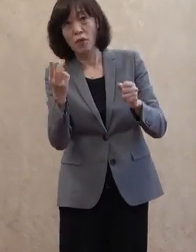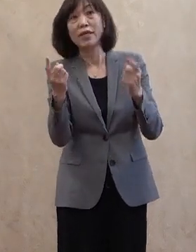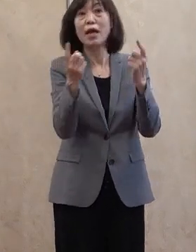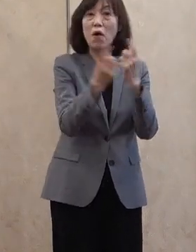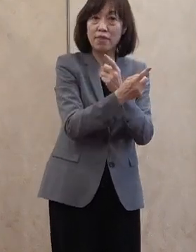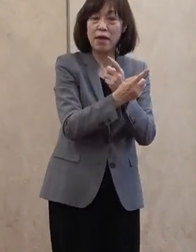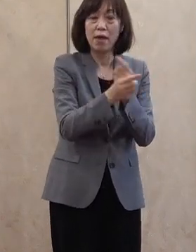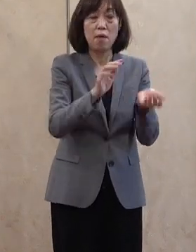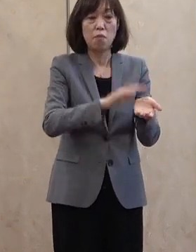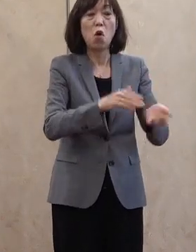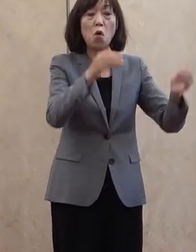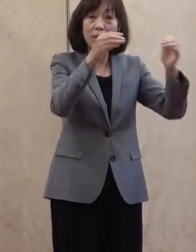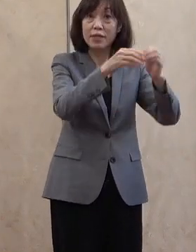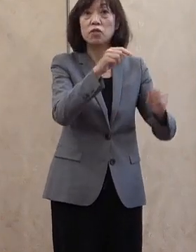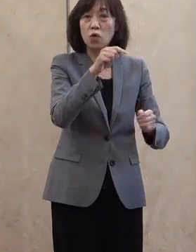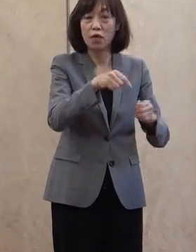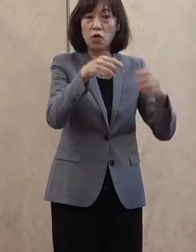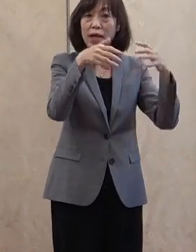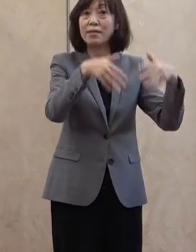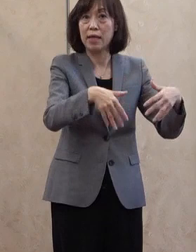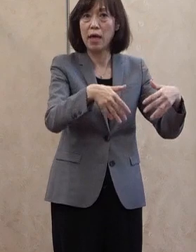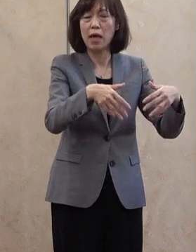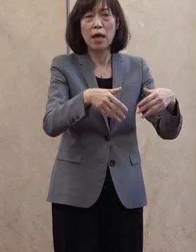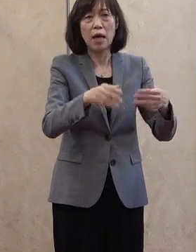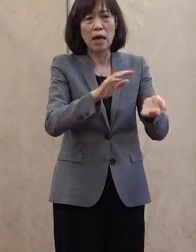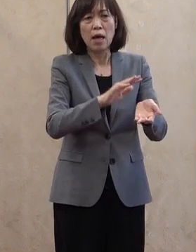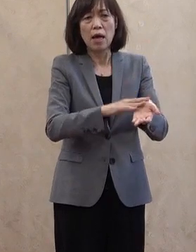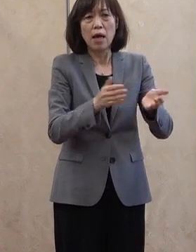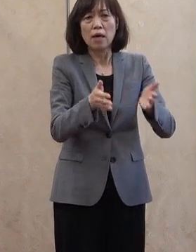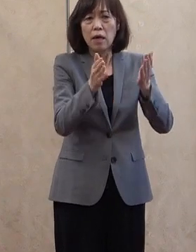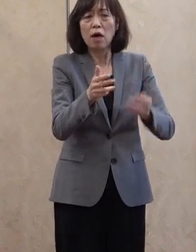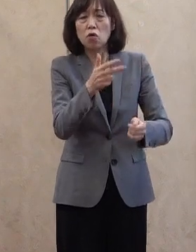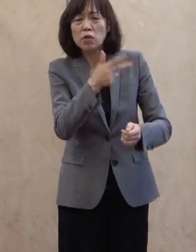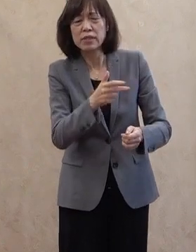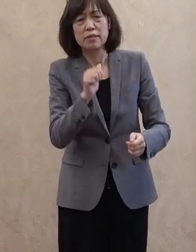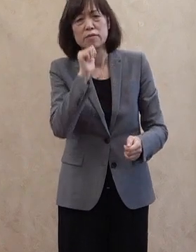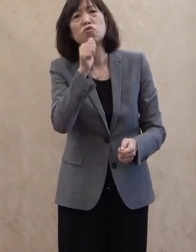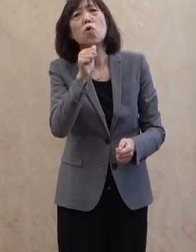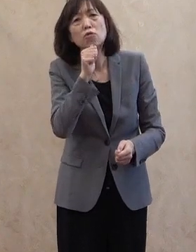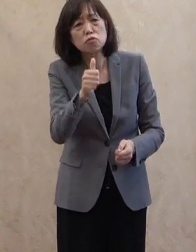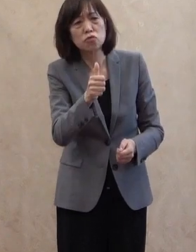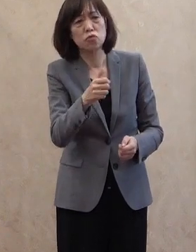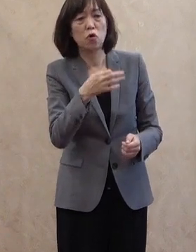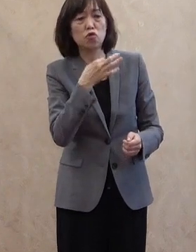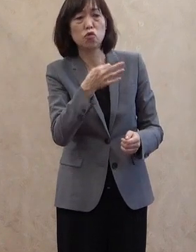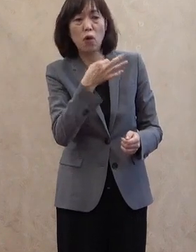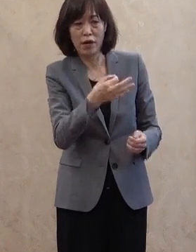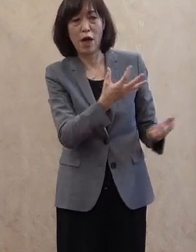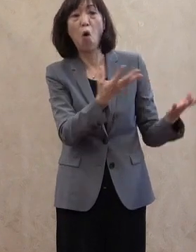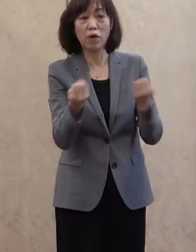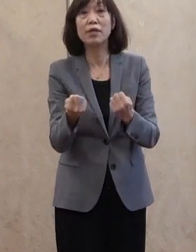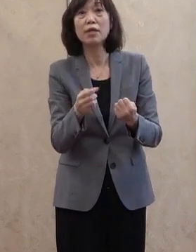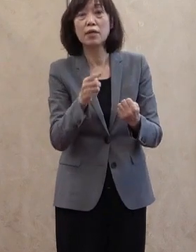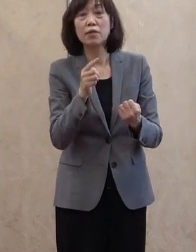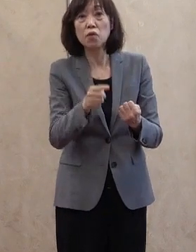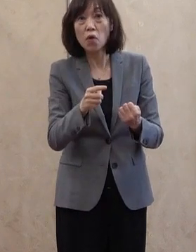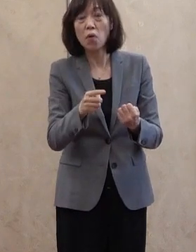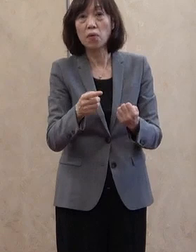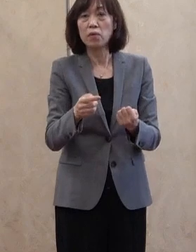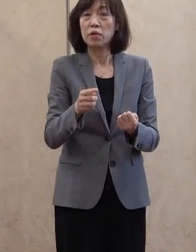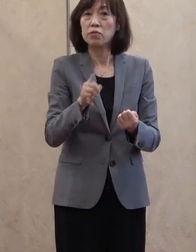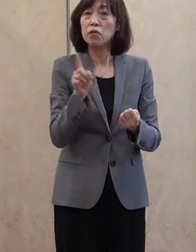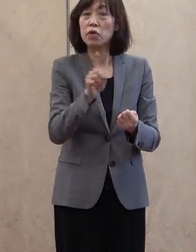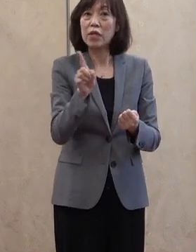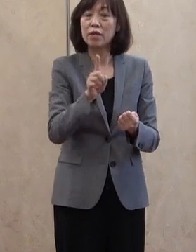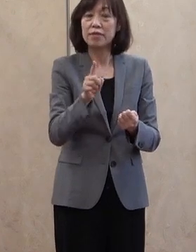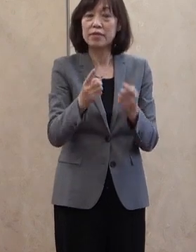院であったり実際 その看護師の不足っていうのは結構現場からは聞こえてくるんですけれども、知事としてそのあたりどのように感じておられるのかという